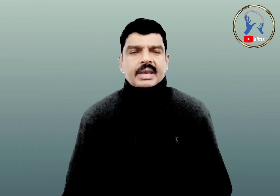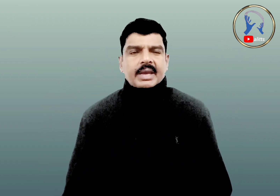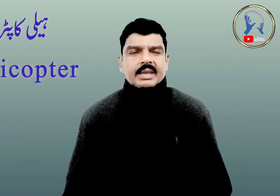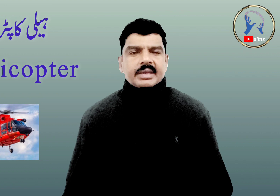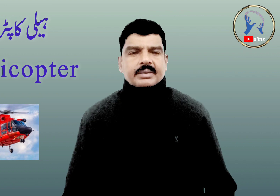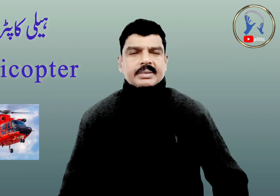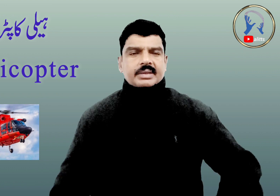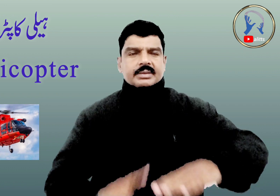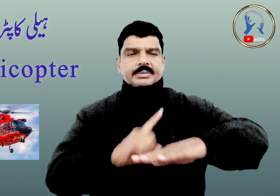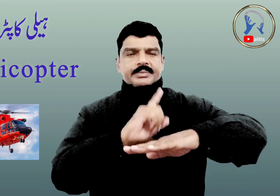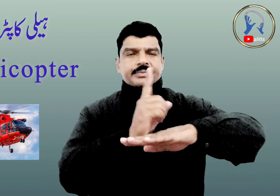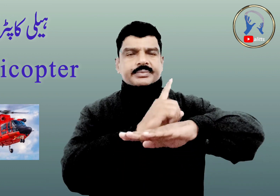हेलीकॉप्टर,